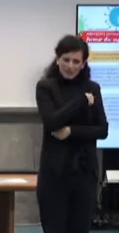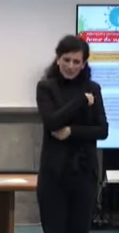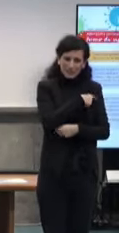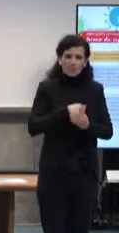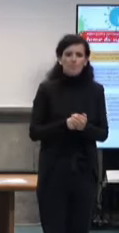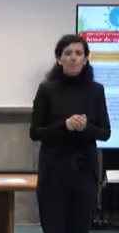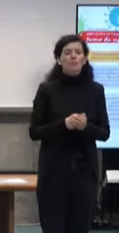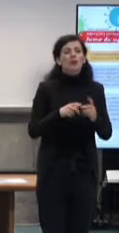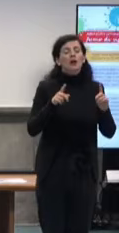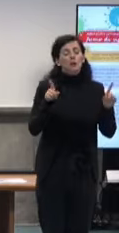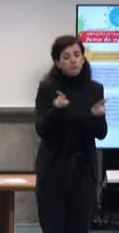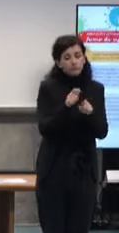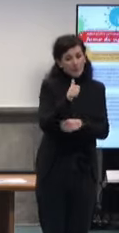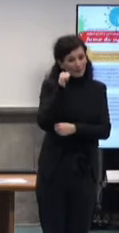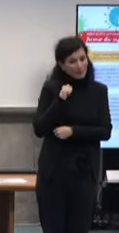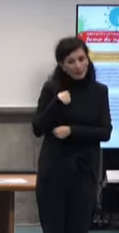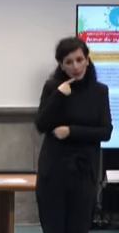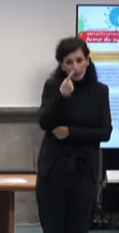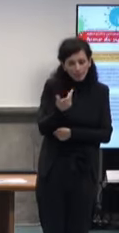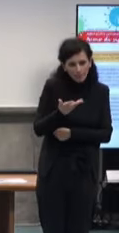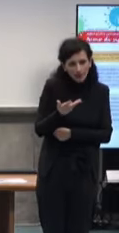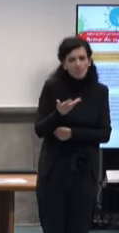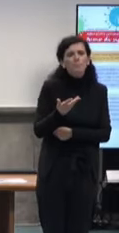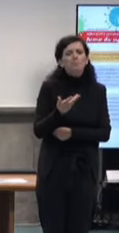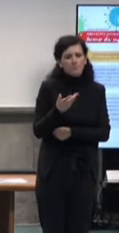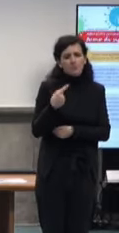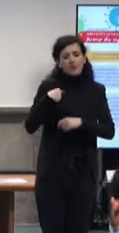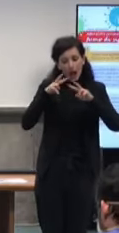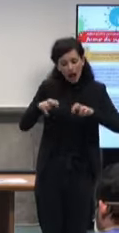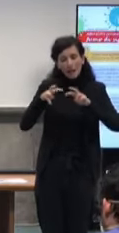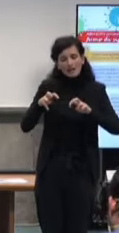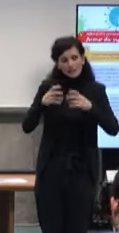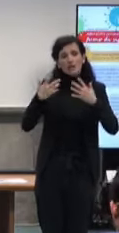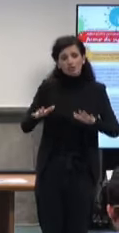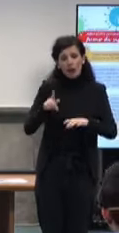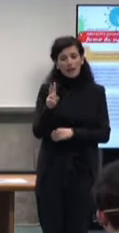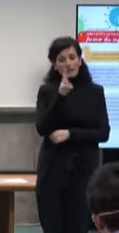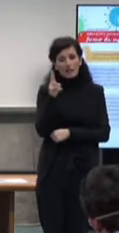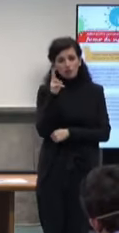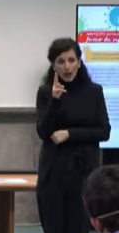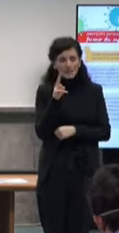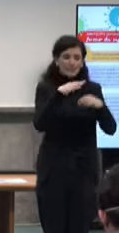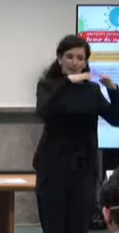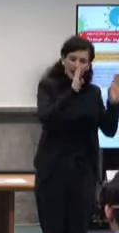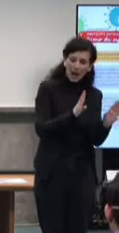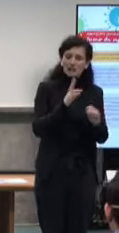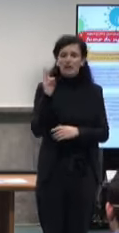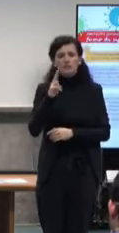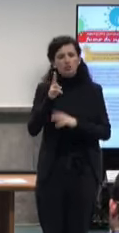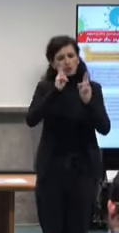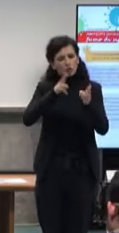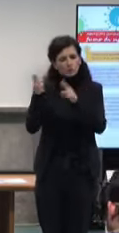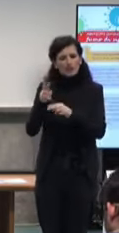prima in una seconda risposta che stiamo analizzando il dato di cui lei parla perché in realtà l'altro modo per farlo è lavorare sulle schede